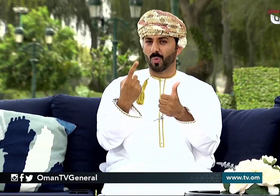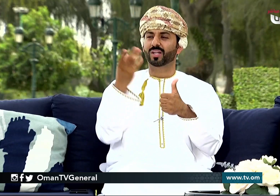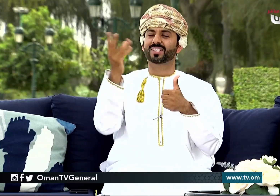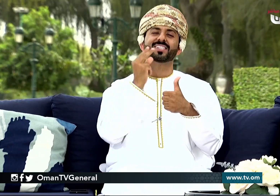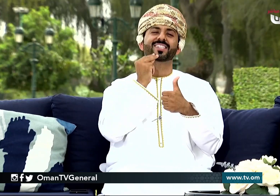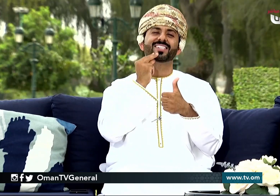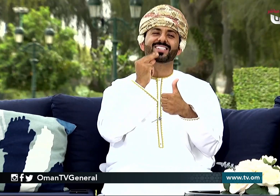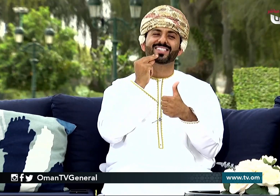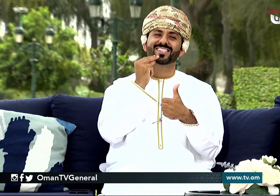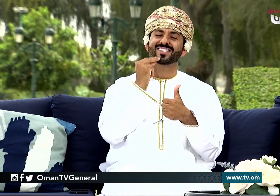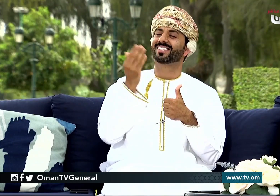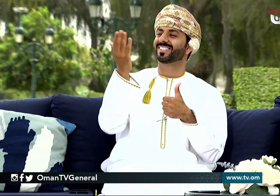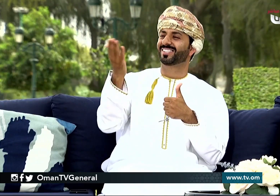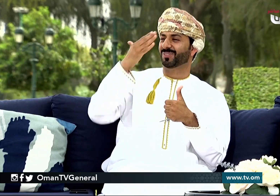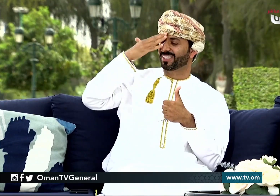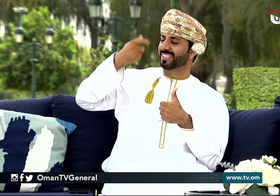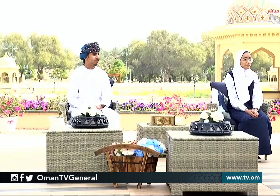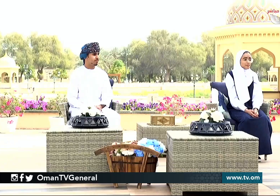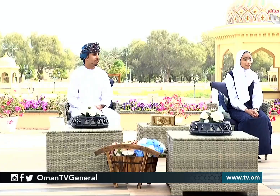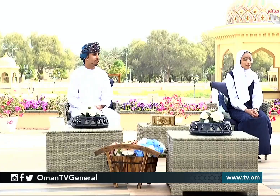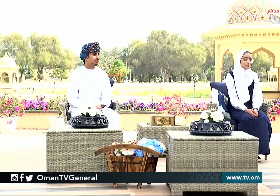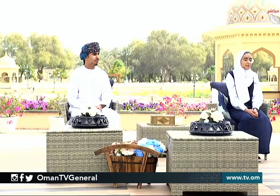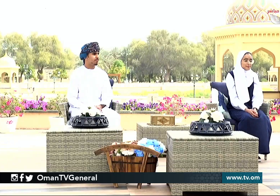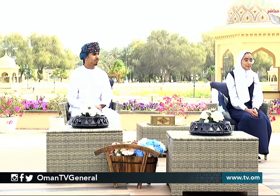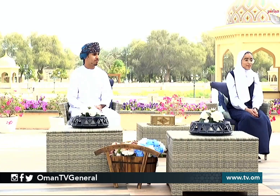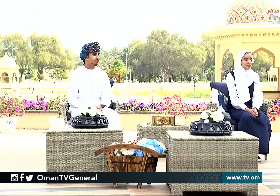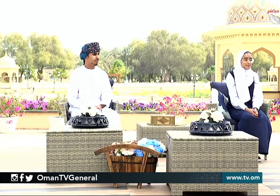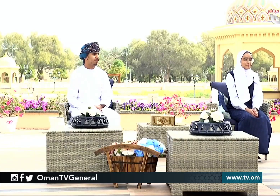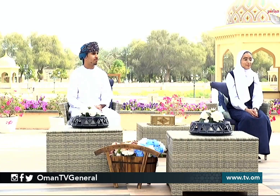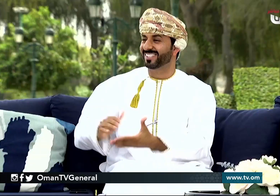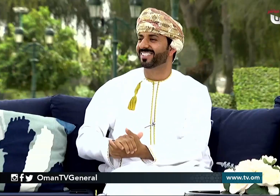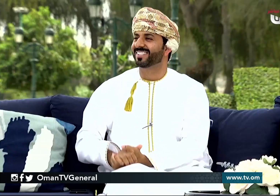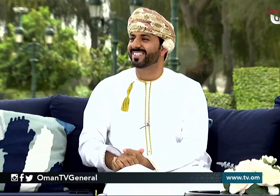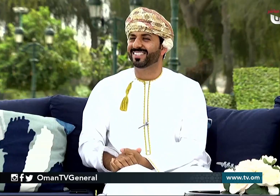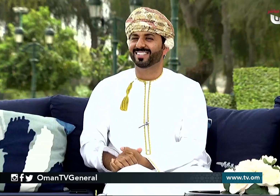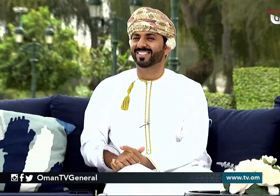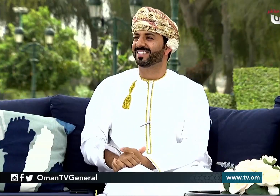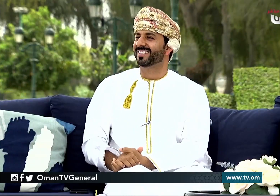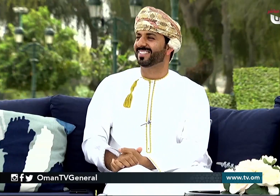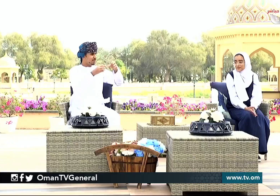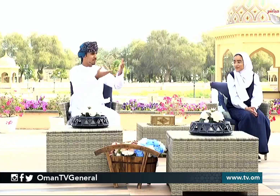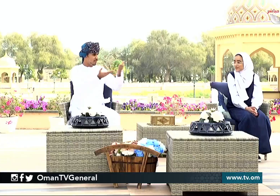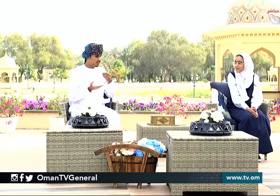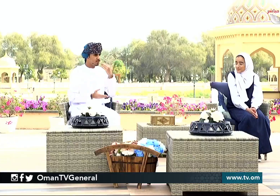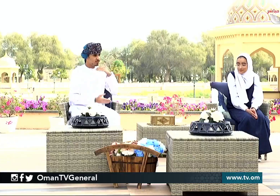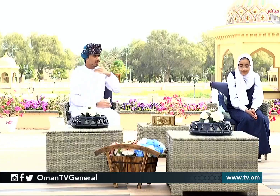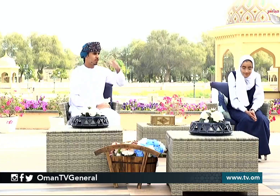العمل. أولا راح أسأل المؤيد. السلام عليكم مؤيد, كيف حالك؟ أهلا وسهلا بك. وعليكم السلام ورحمة الله وبركاته